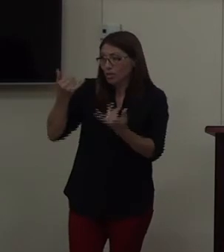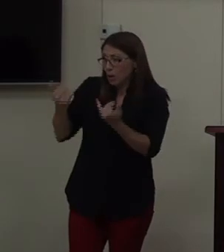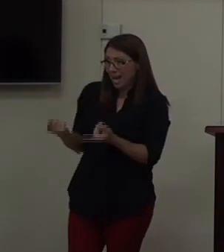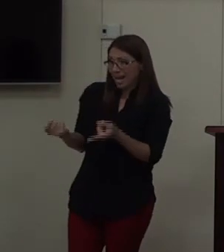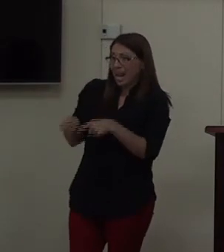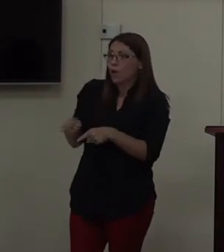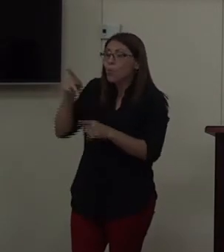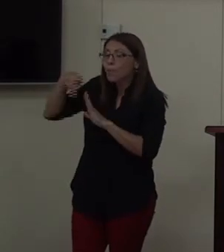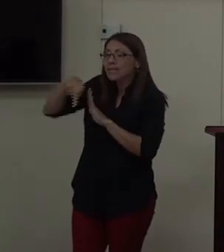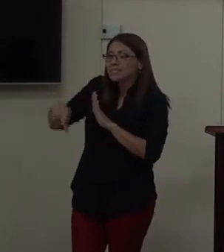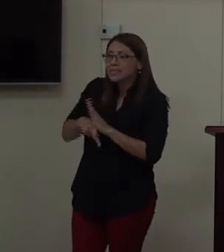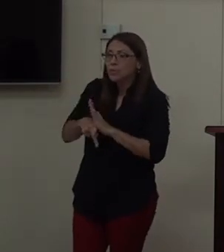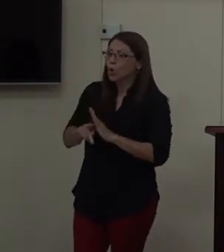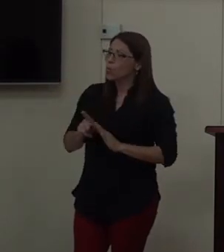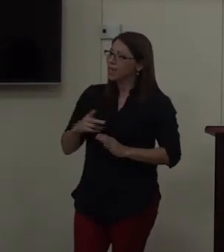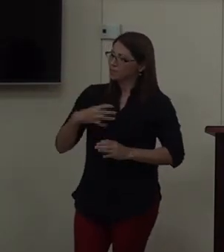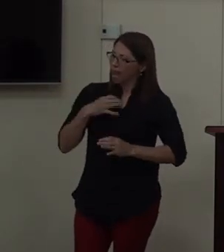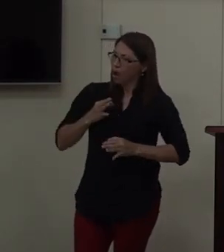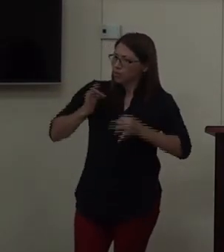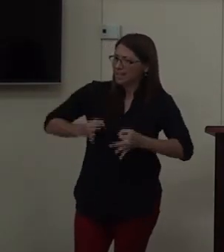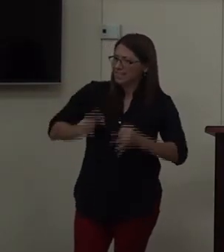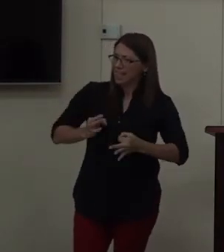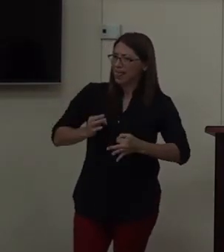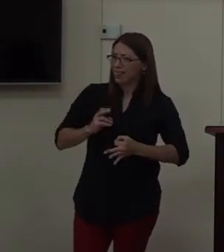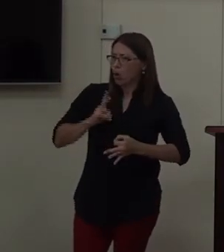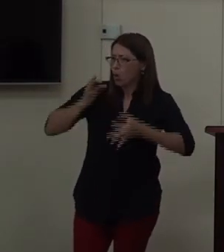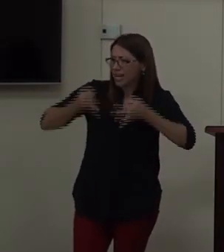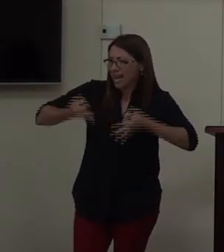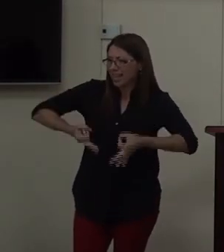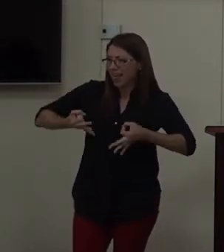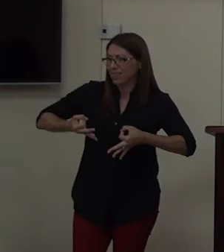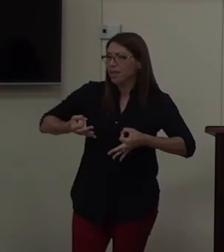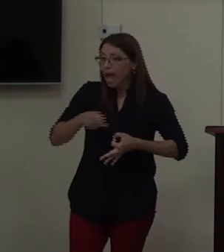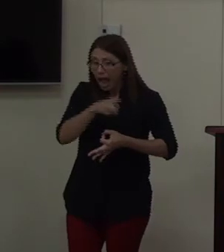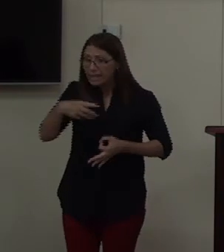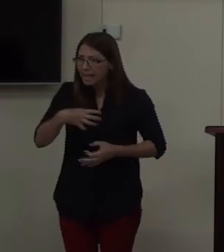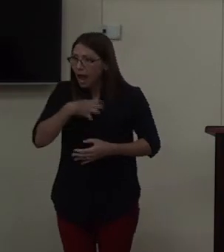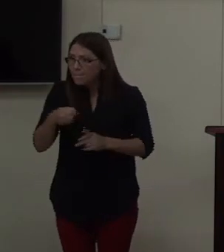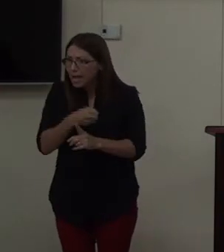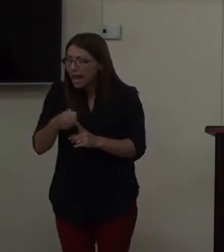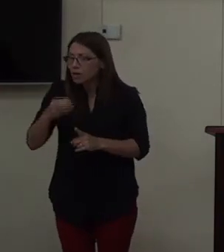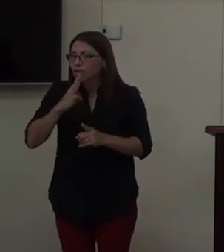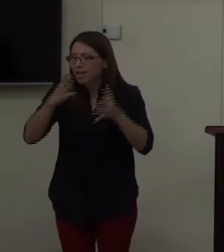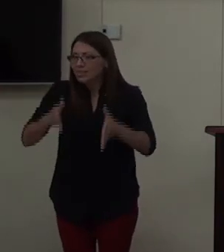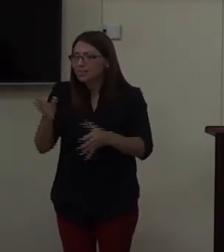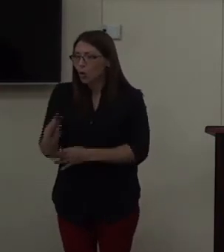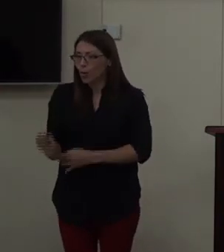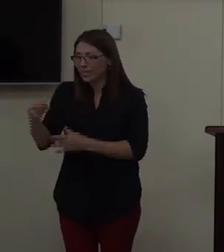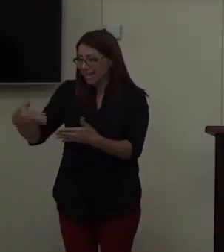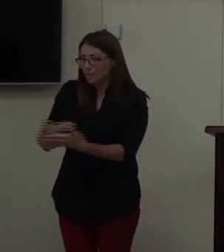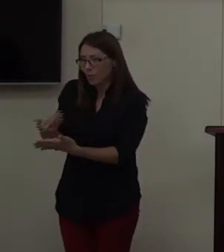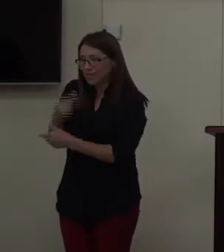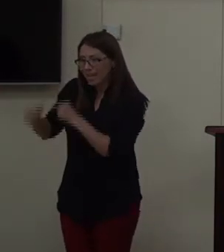de autenticidad y originalidad, al que apelan incluso los hablantes jóvenes, las nuevas generaciones que son totalmente, digamos, o